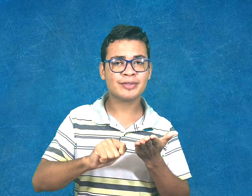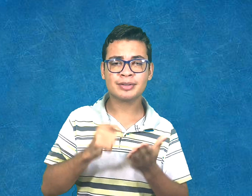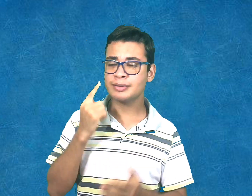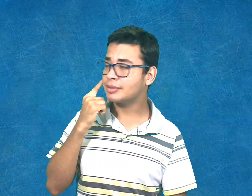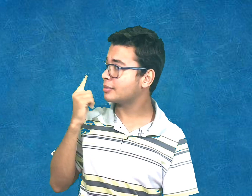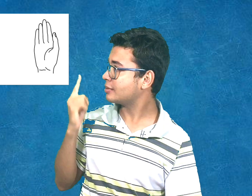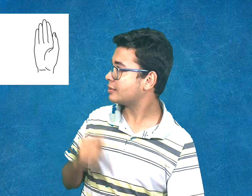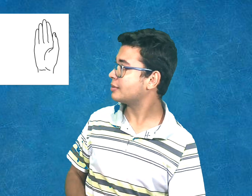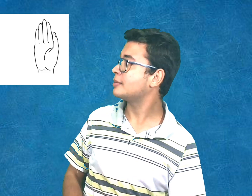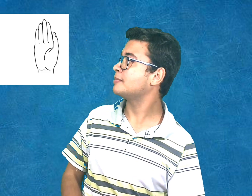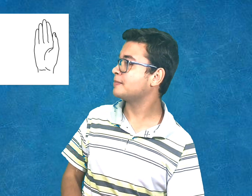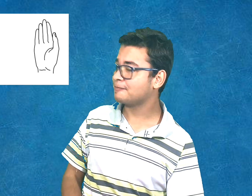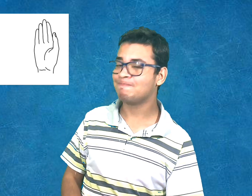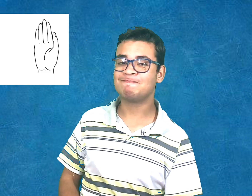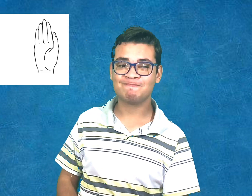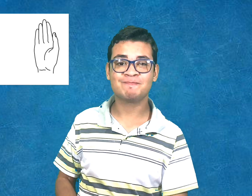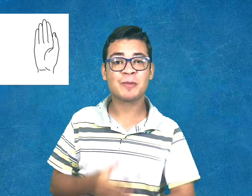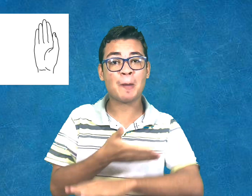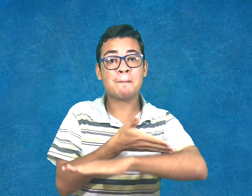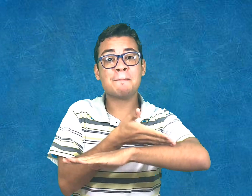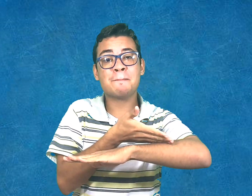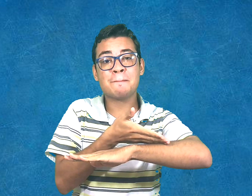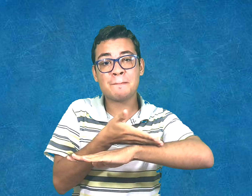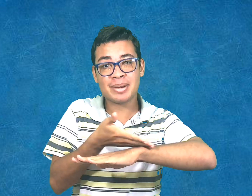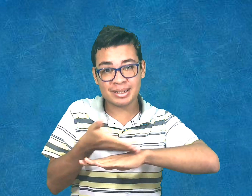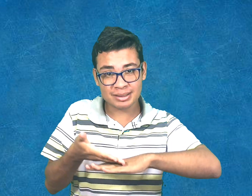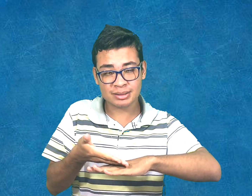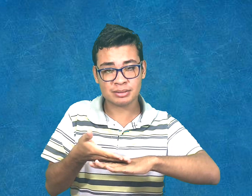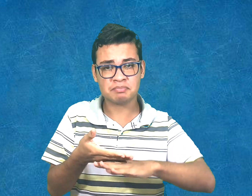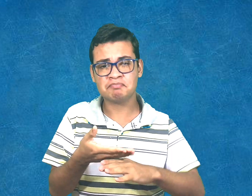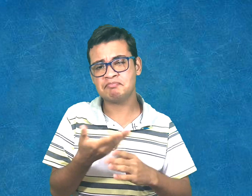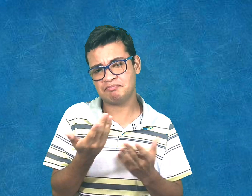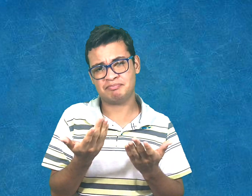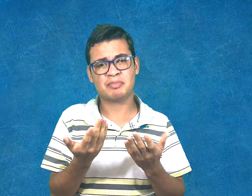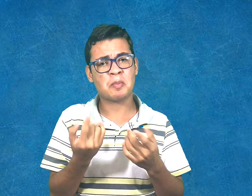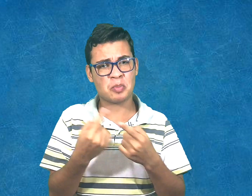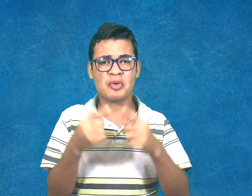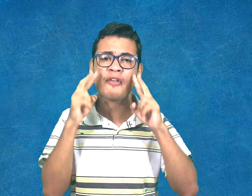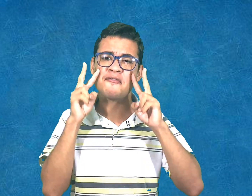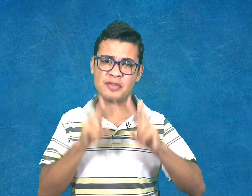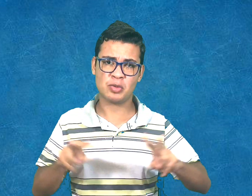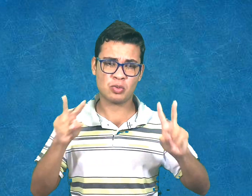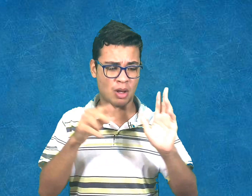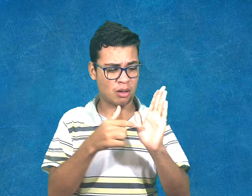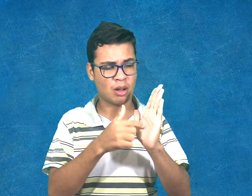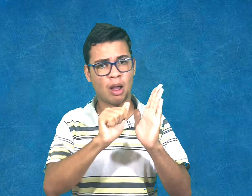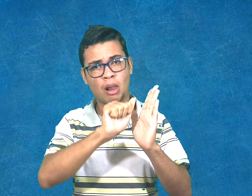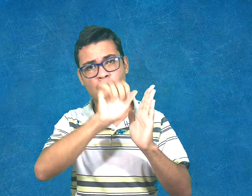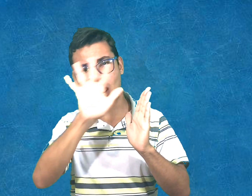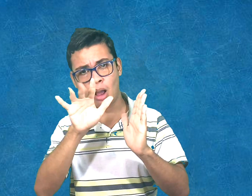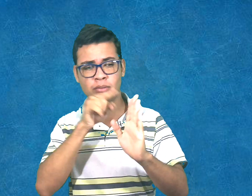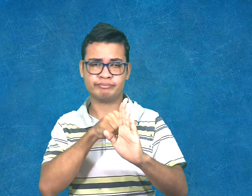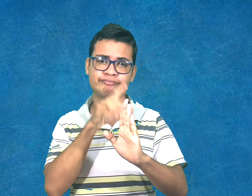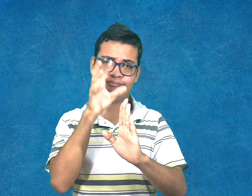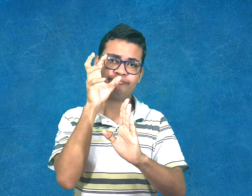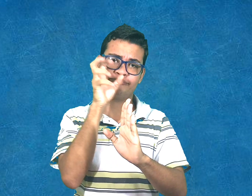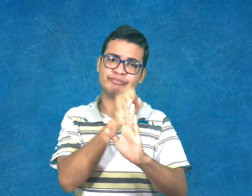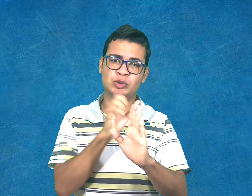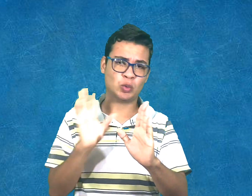eu escrevo ela branca. Então é algo bem visual, porque a palma é clara, o dorso é mais escuro, isso é normal.